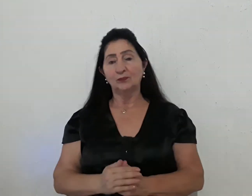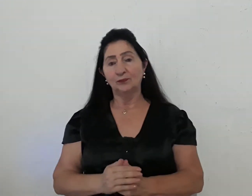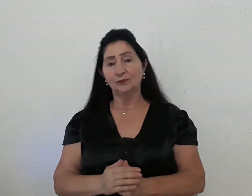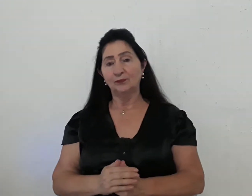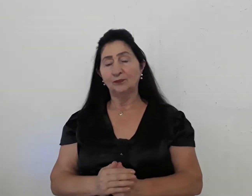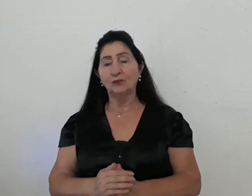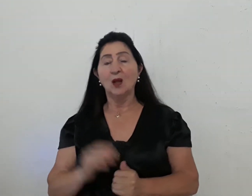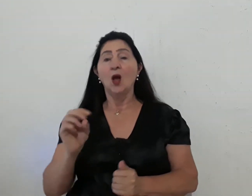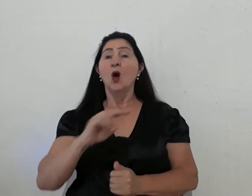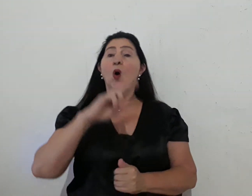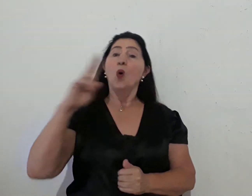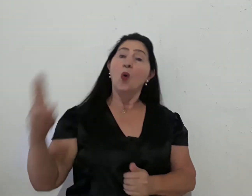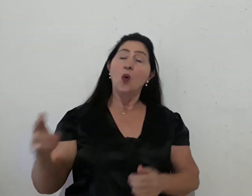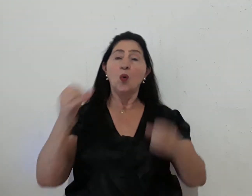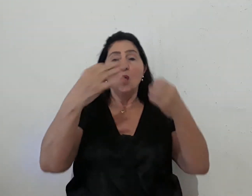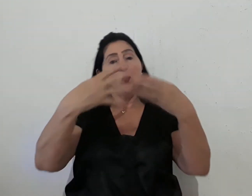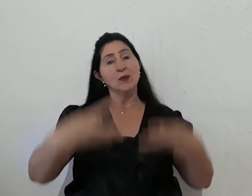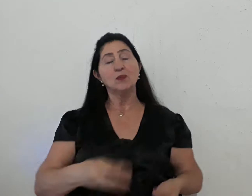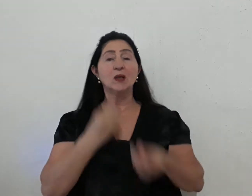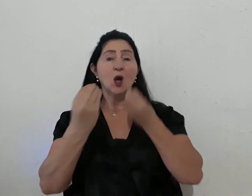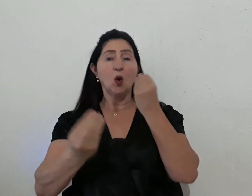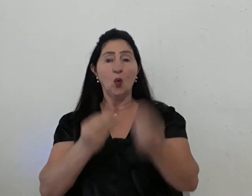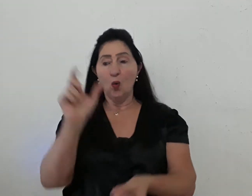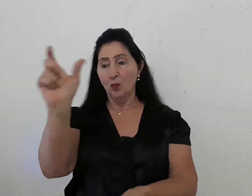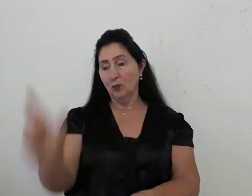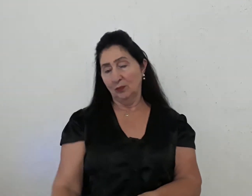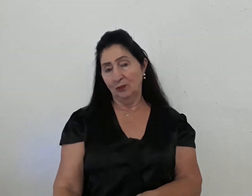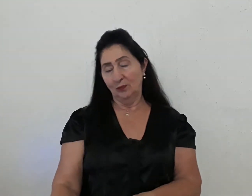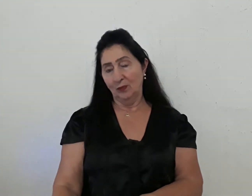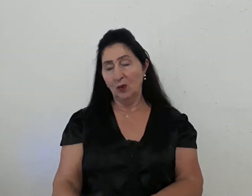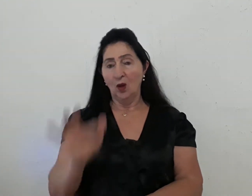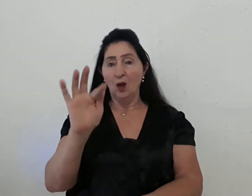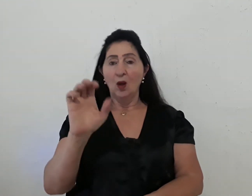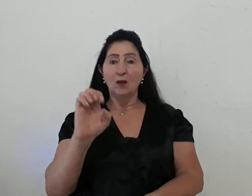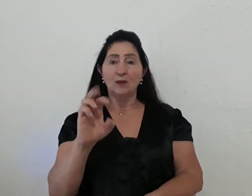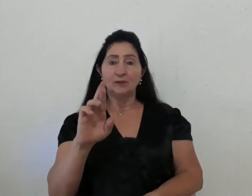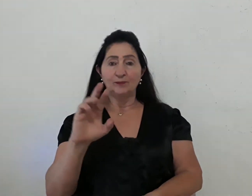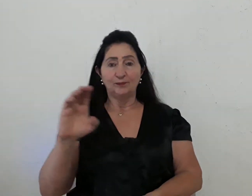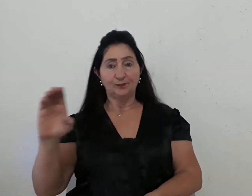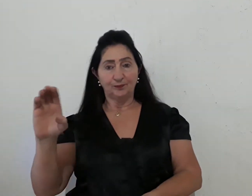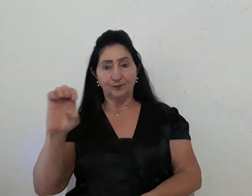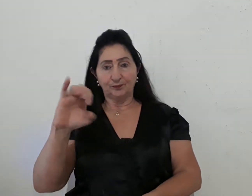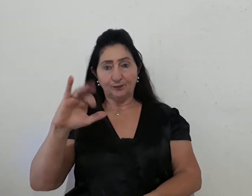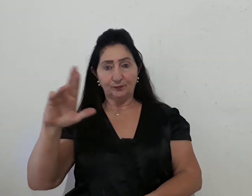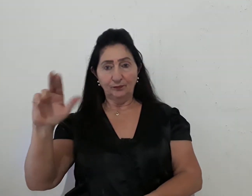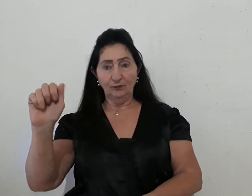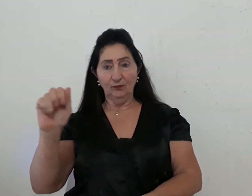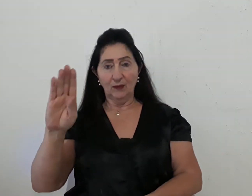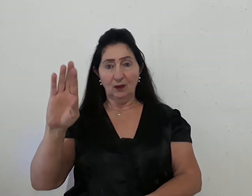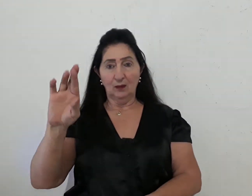ou característica do ser, de acordo com Ferreira Brito, 1995.